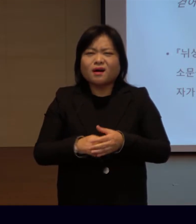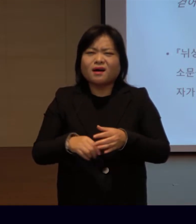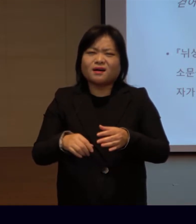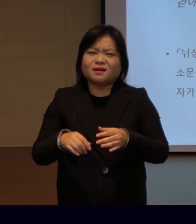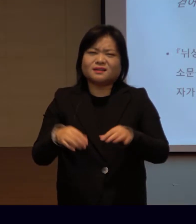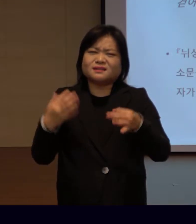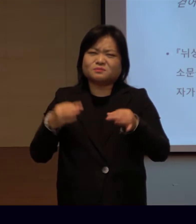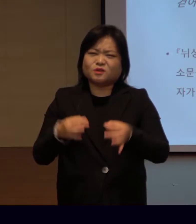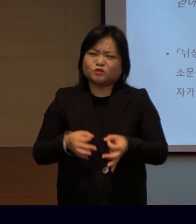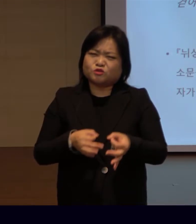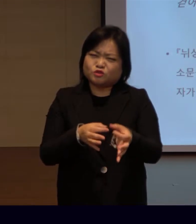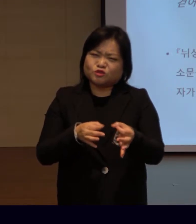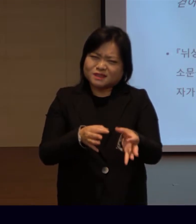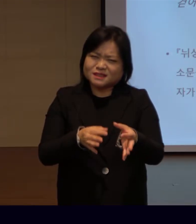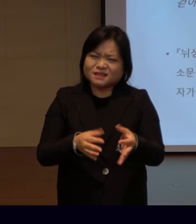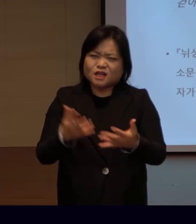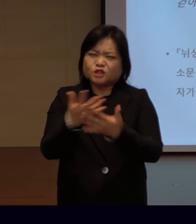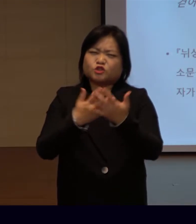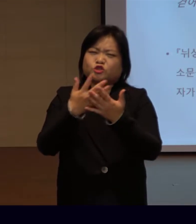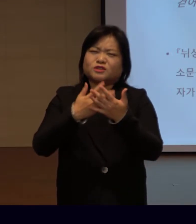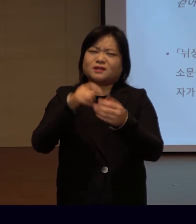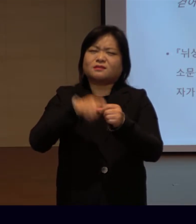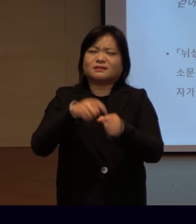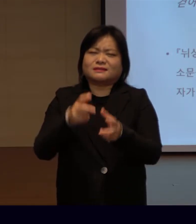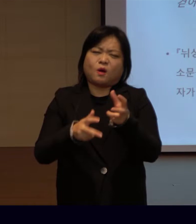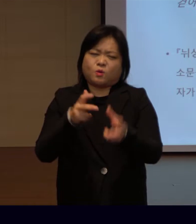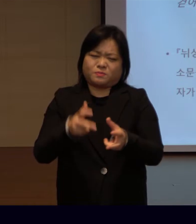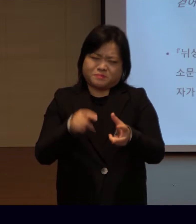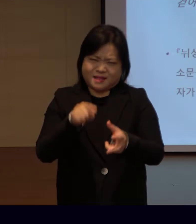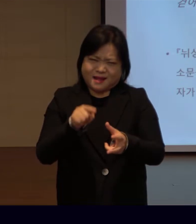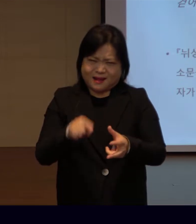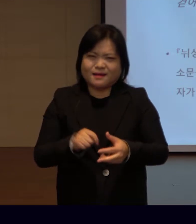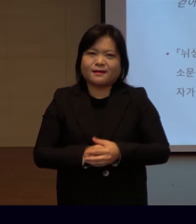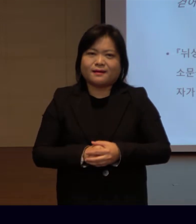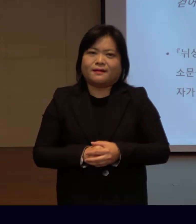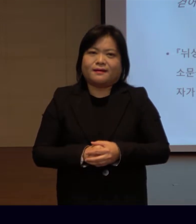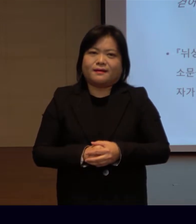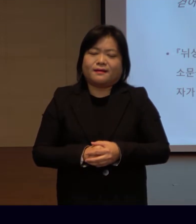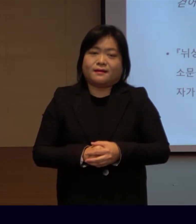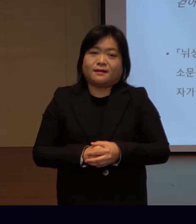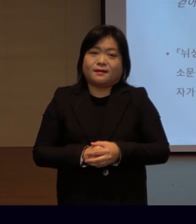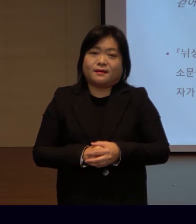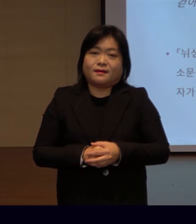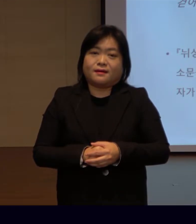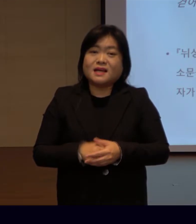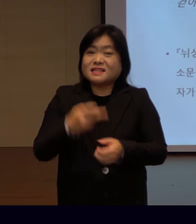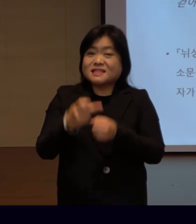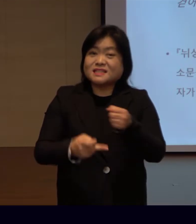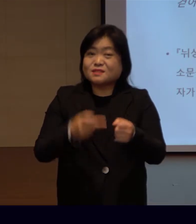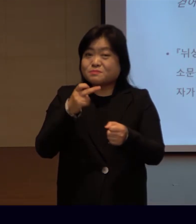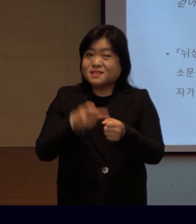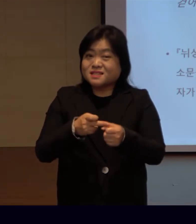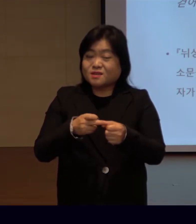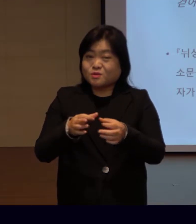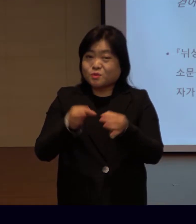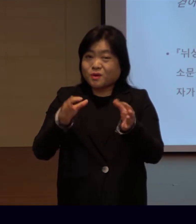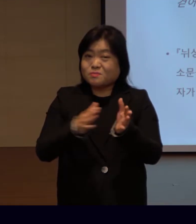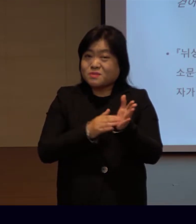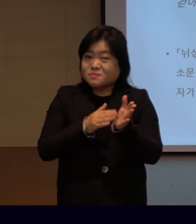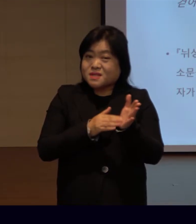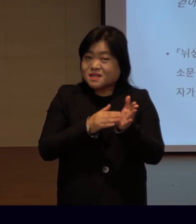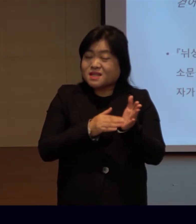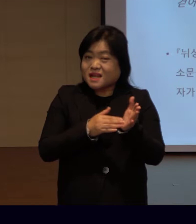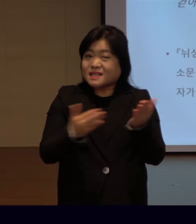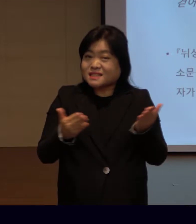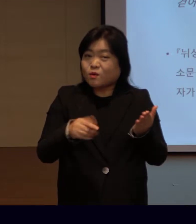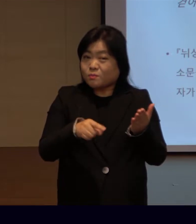투기 그거요. 아주 추상적인 사업입니다. 아직도 12년은 비밀에 쌓여있는 직업인데